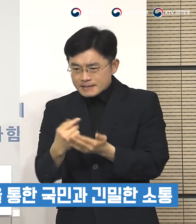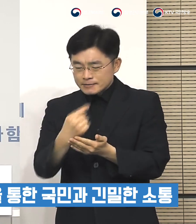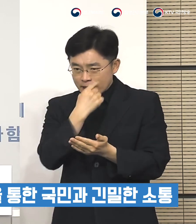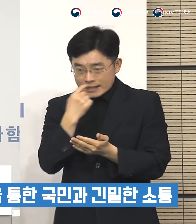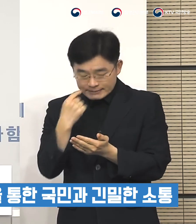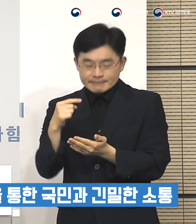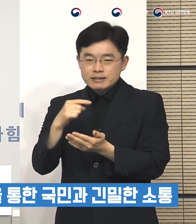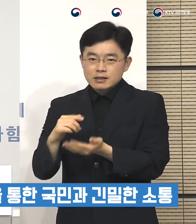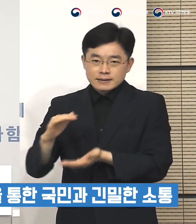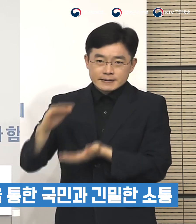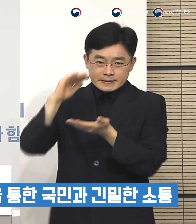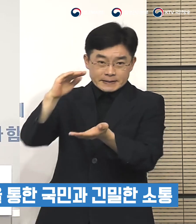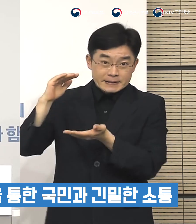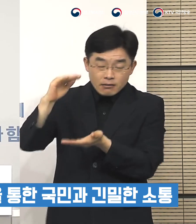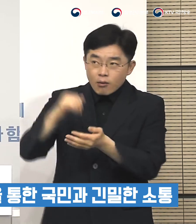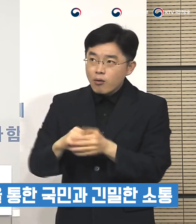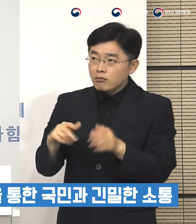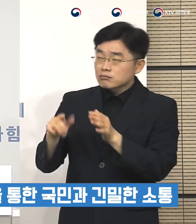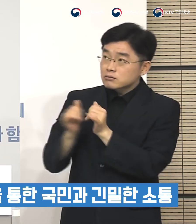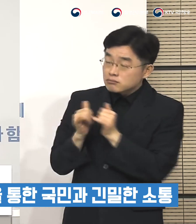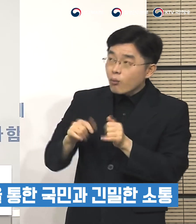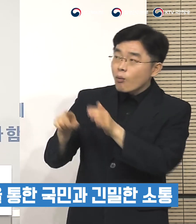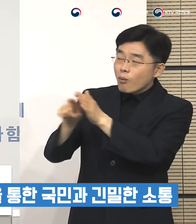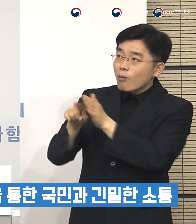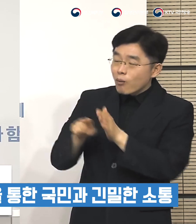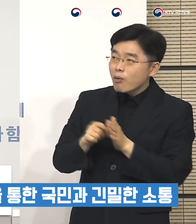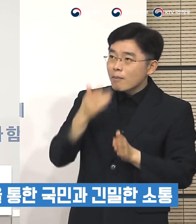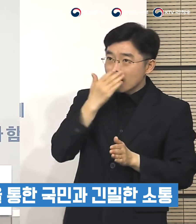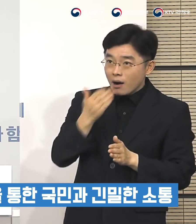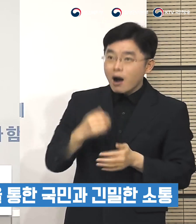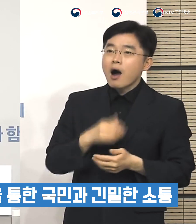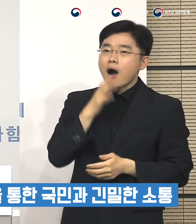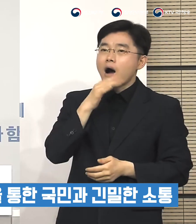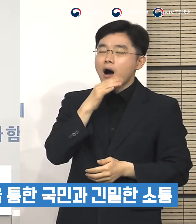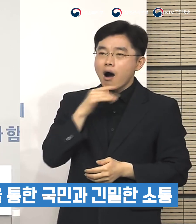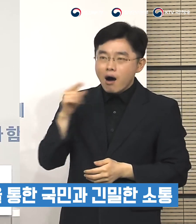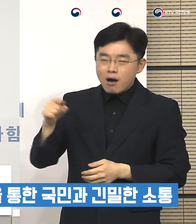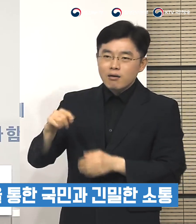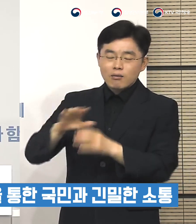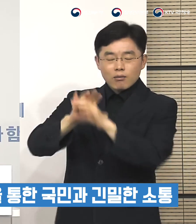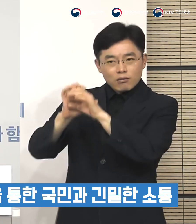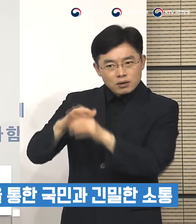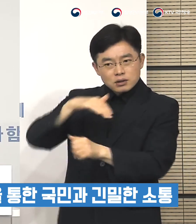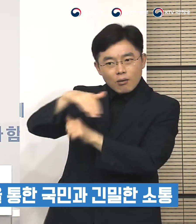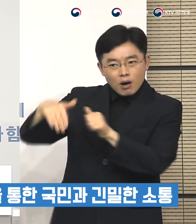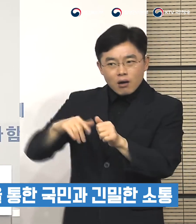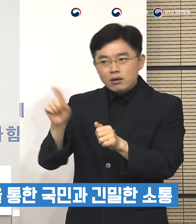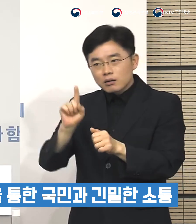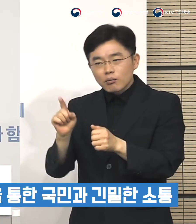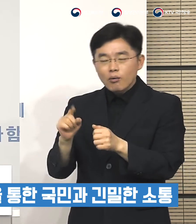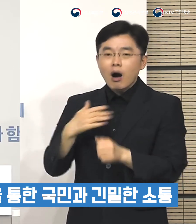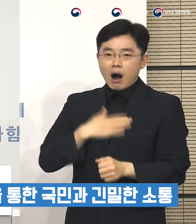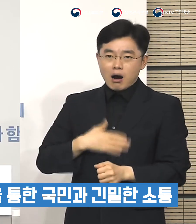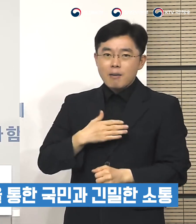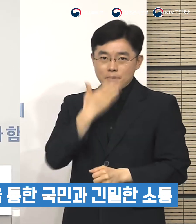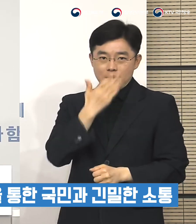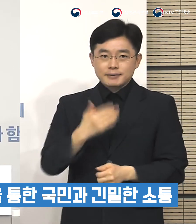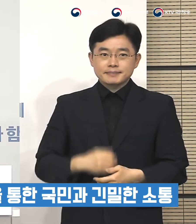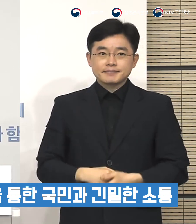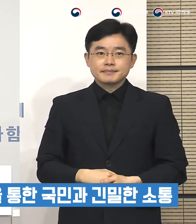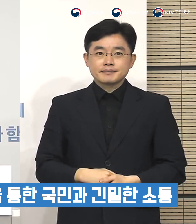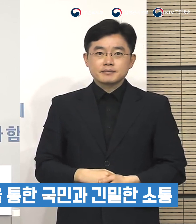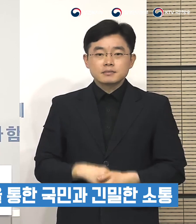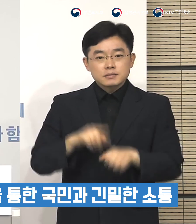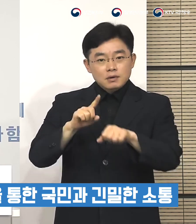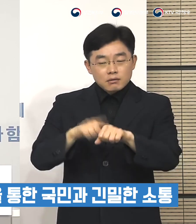같이 공유했던 것이 국민들께서 진행되는 여러 가지 상황에 대해서 정부에